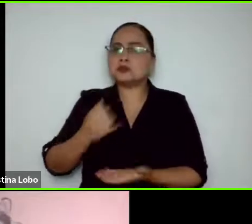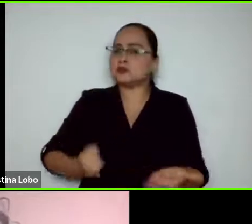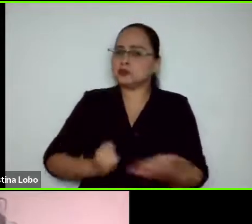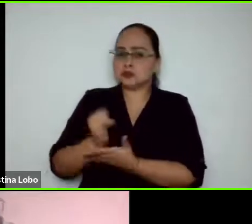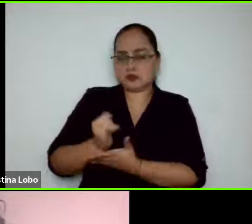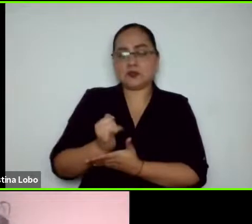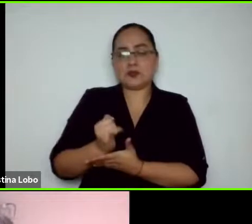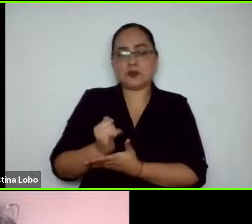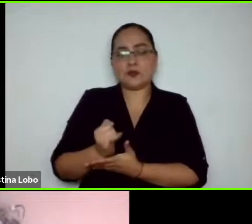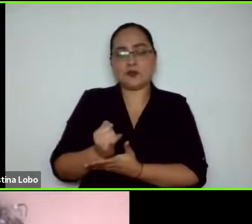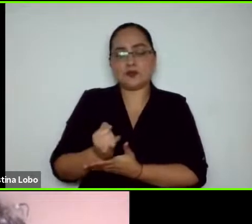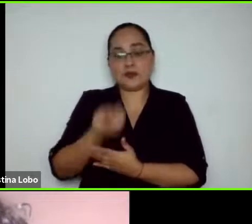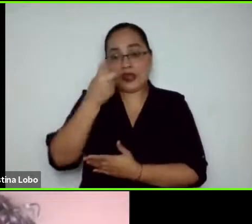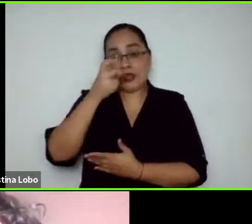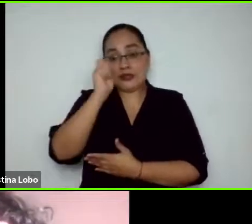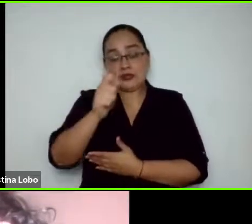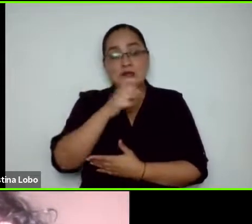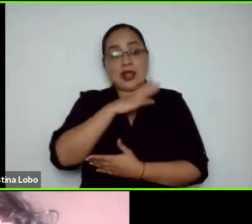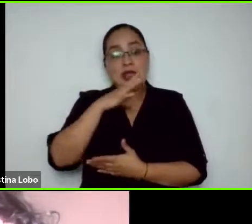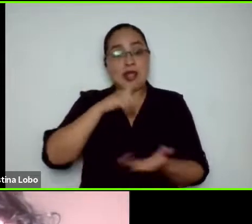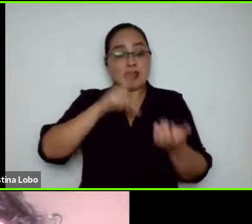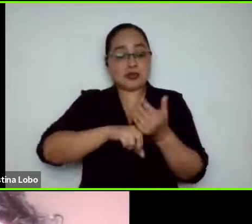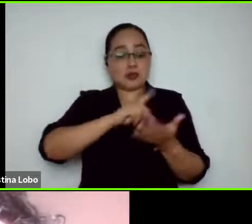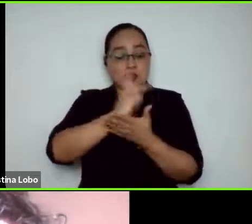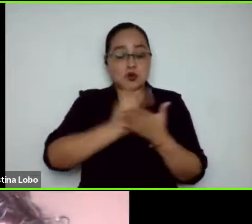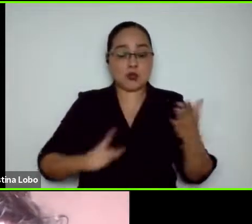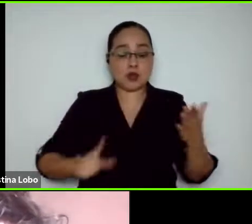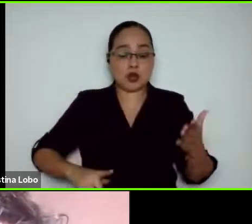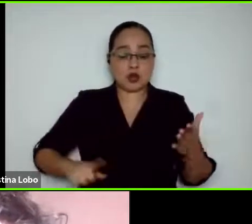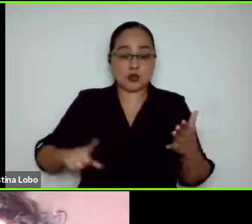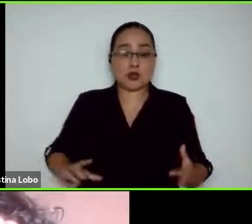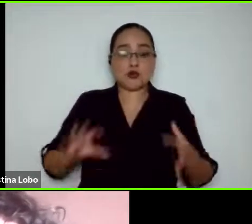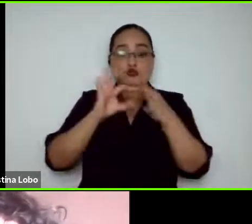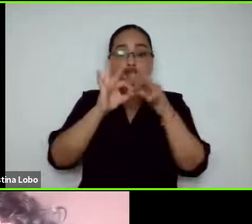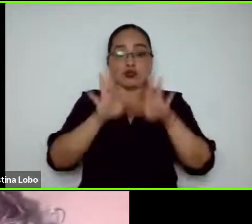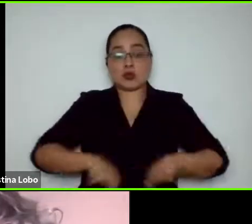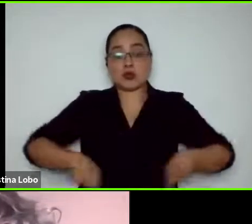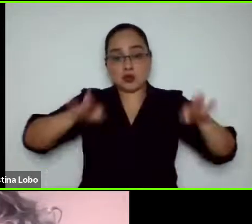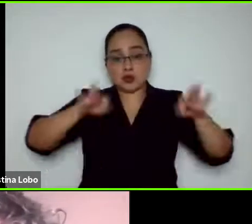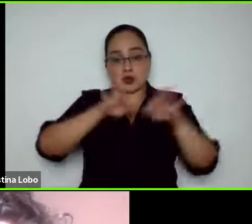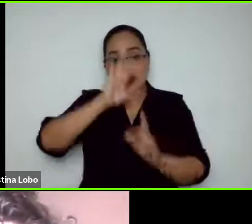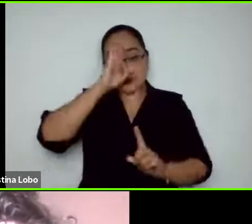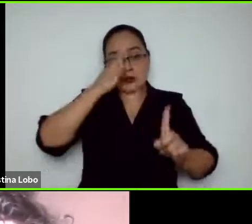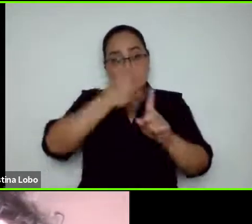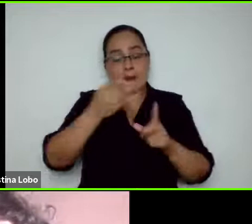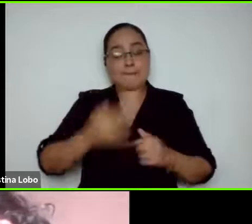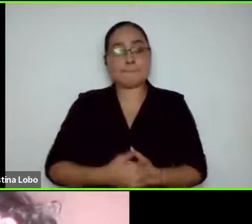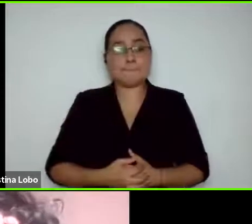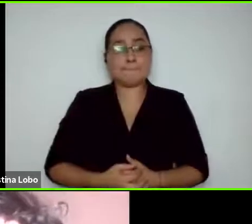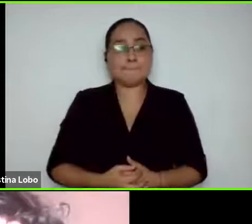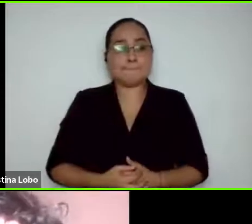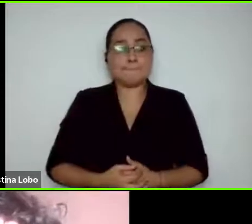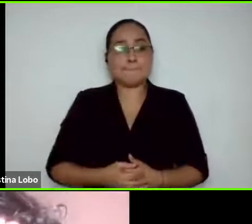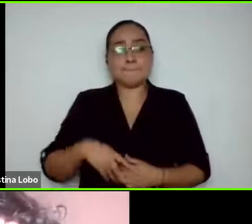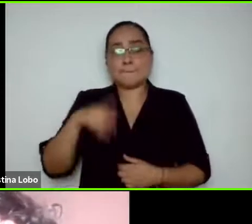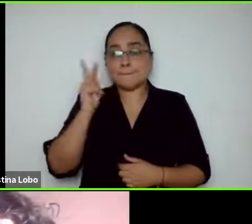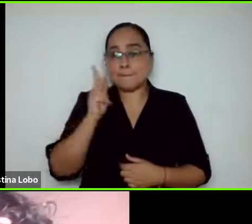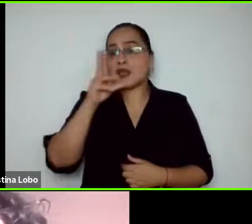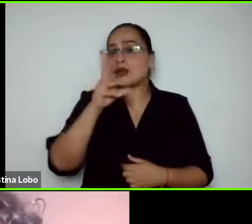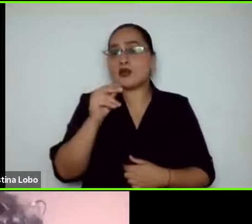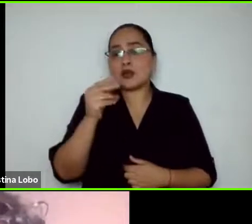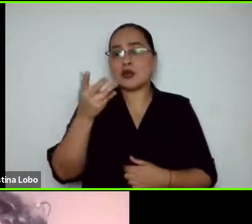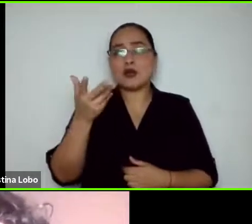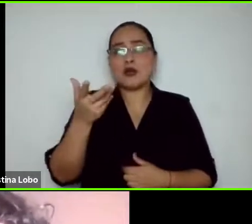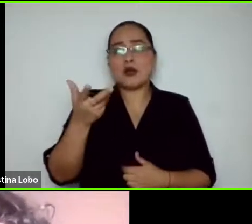que interviene mucho la política pública y por tanto se ha enfatizado esa vertiente de los derechos. Pero no significa que